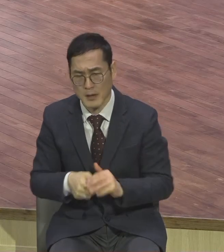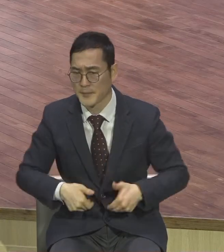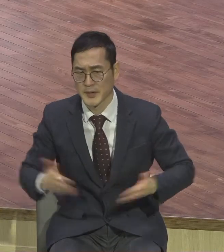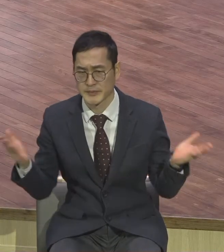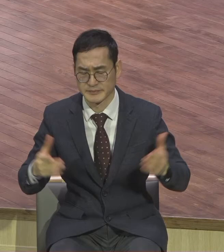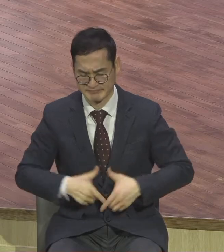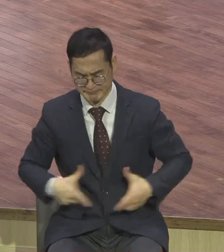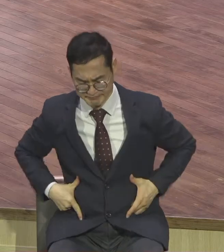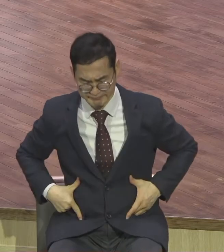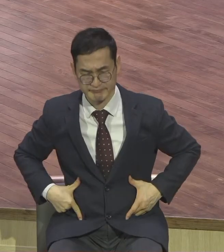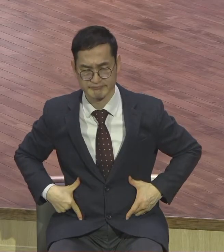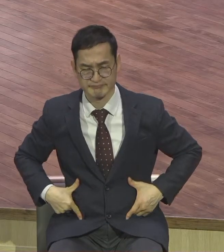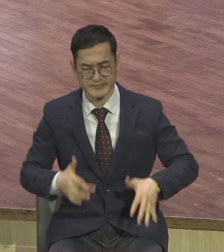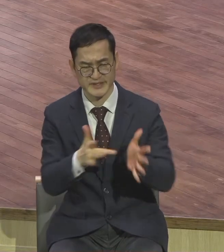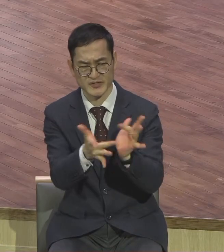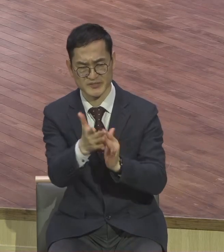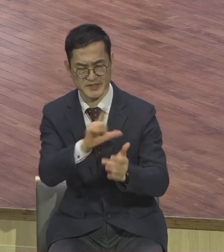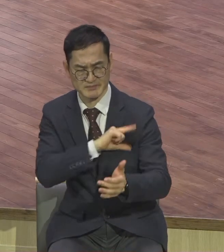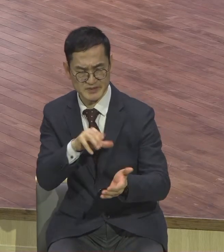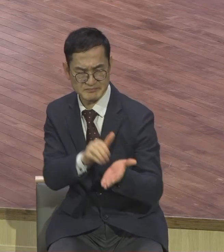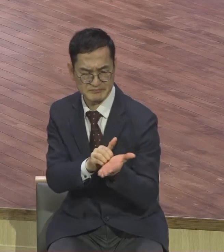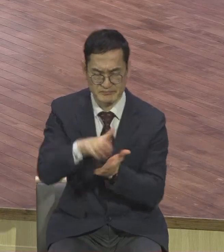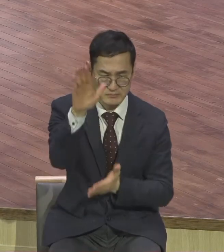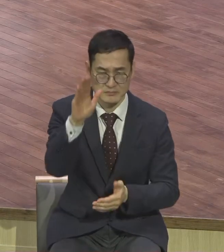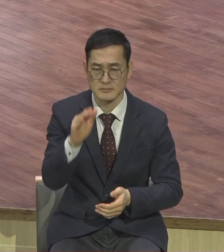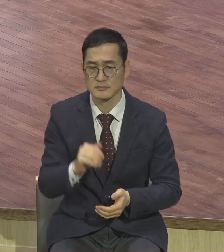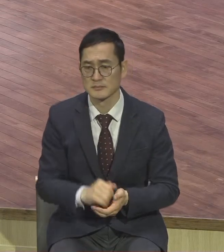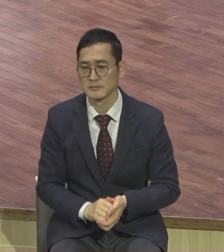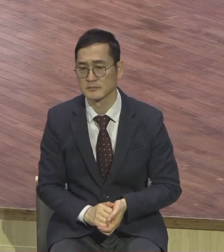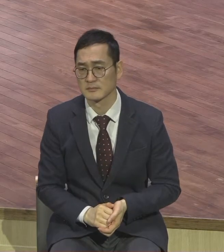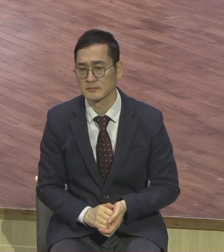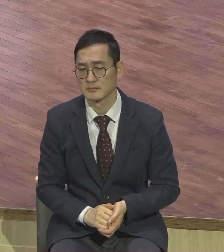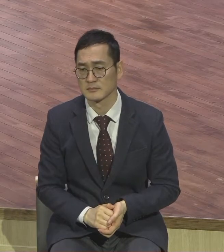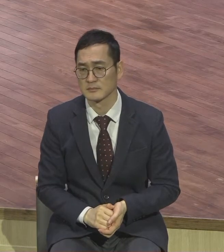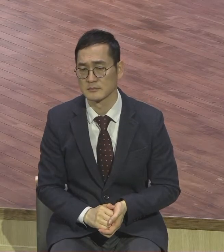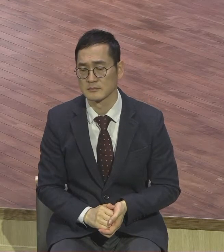겁먹지 말고 다 주었어요.